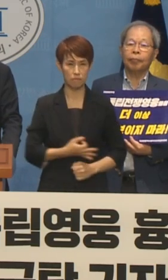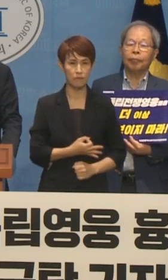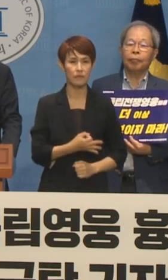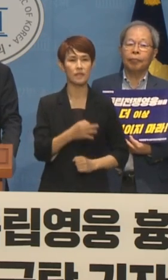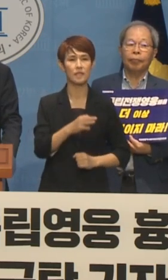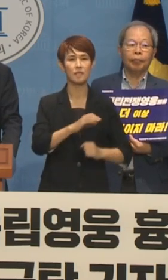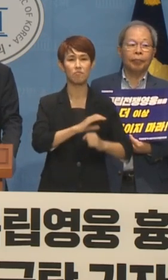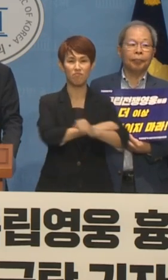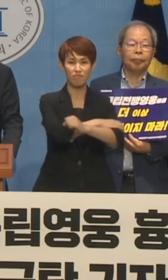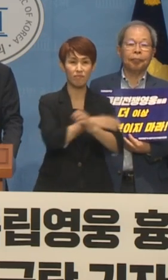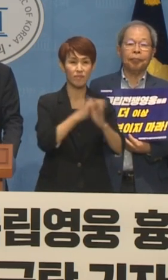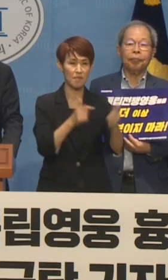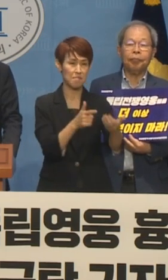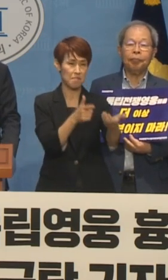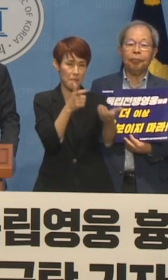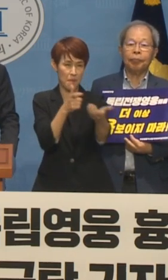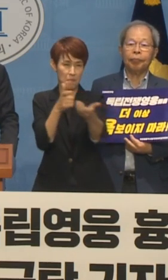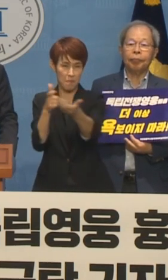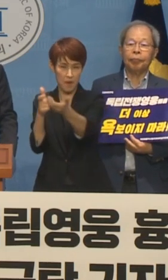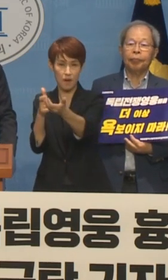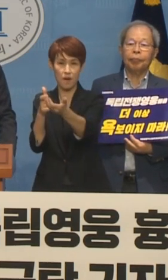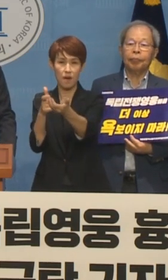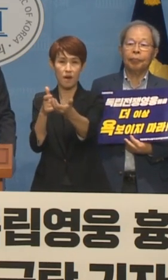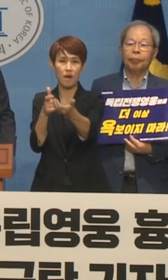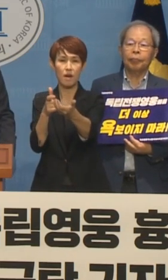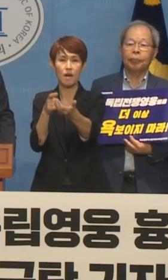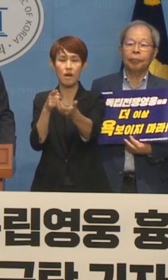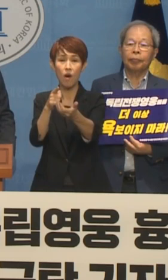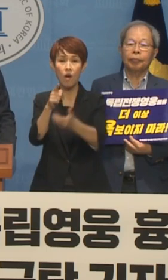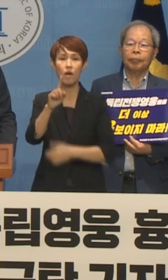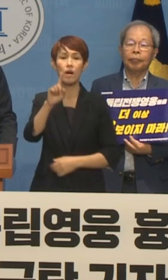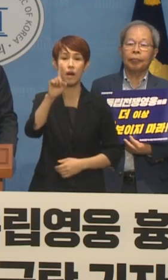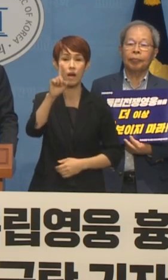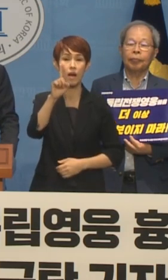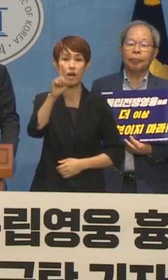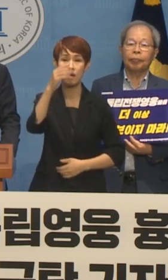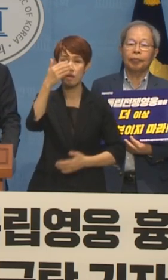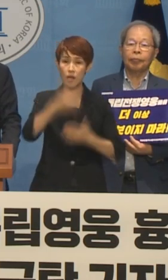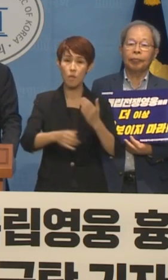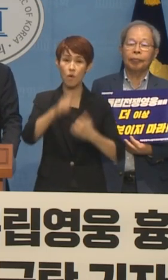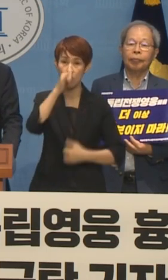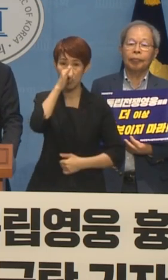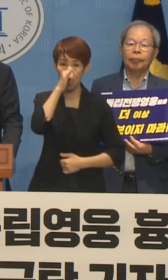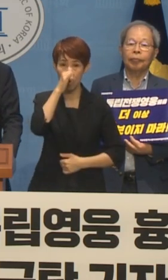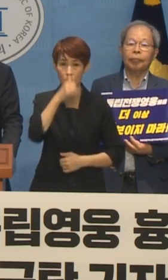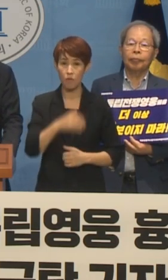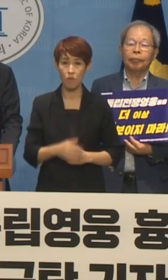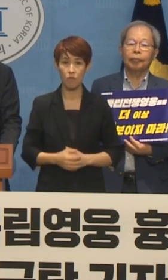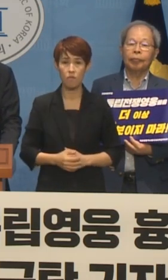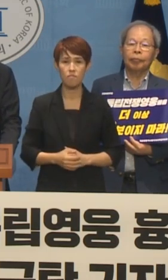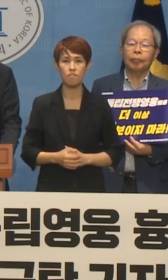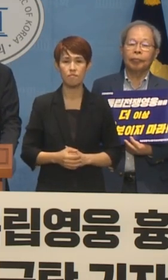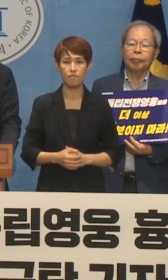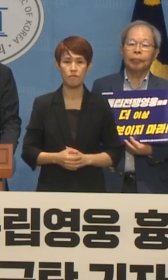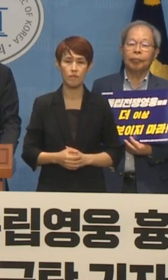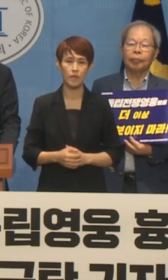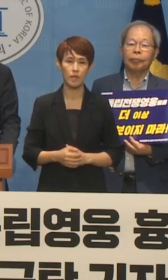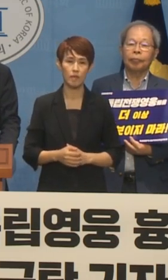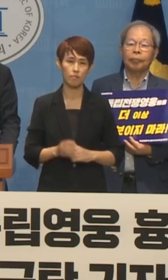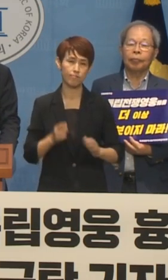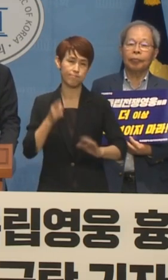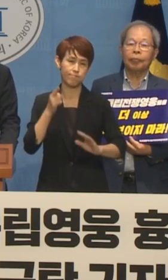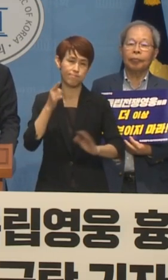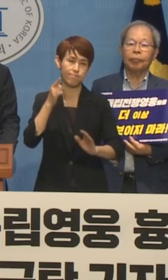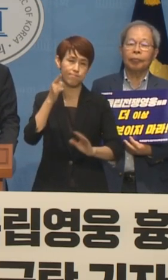기득권 세력을 향해서 발사한 마지막 한 발의 탄환은 아직 도착하지 않았습니다. 날아오고 있습니다. 곧